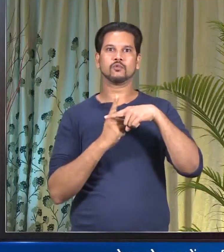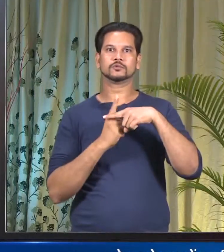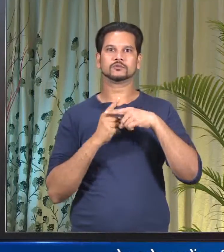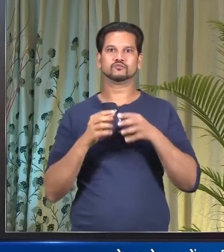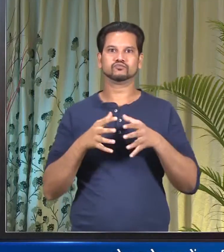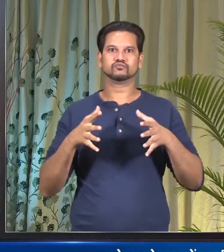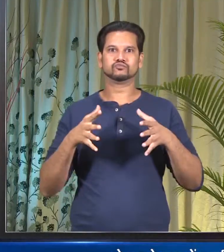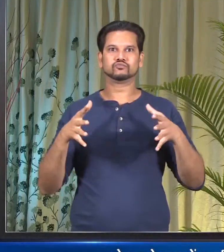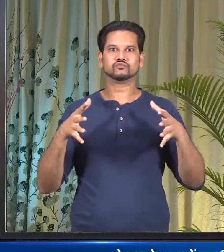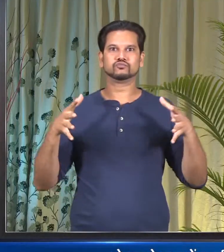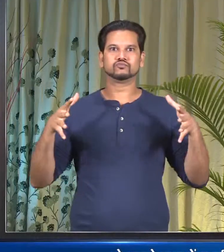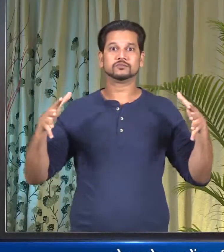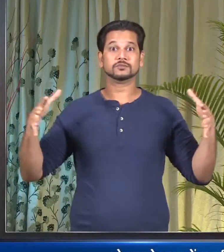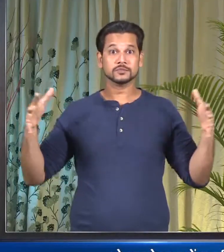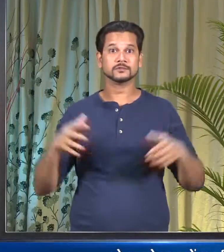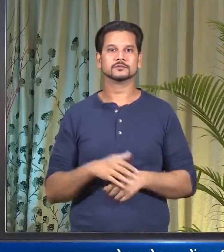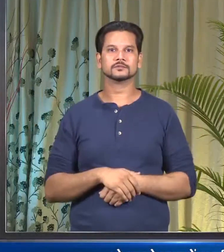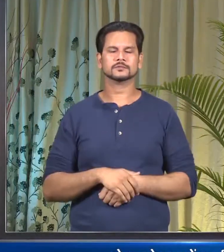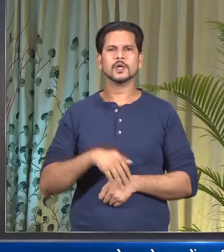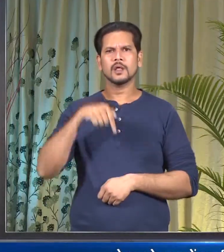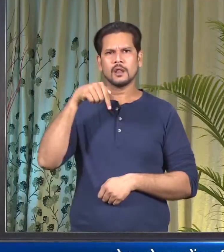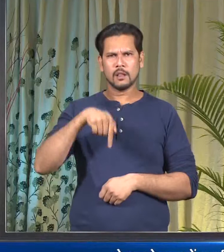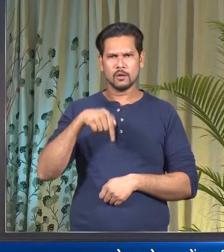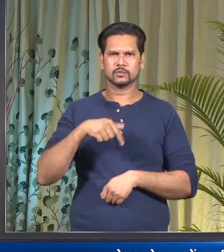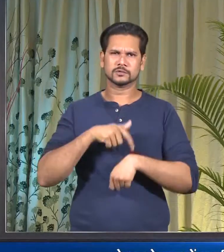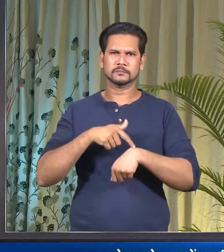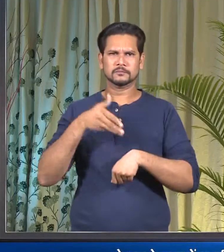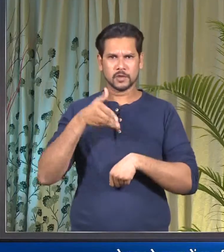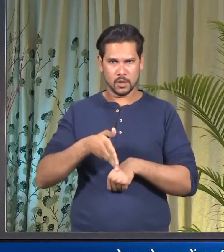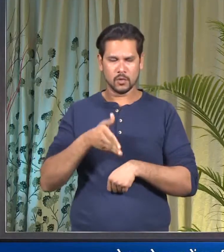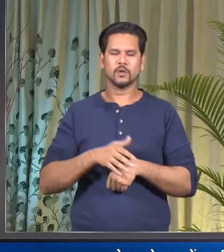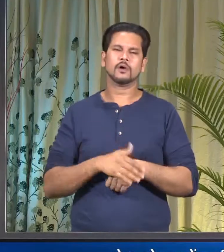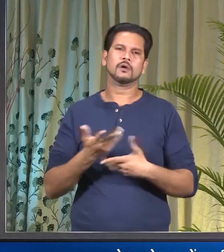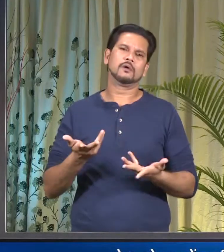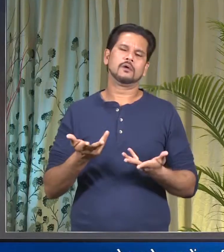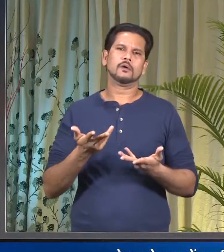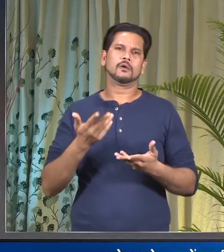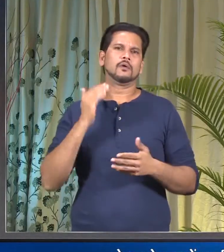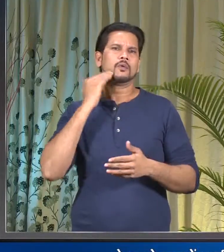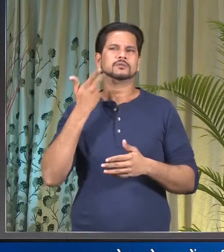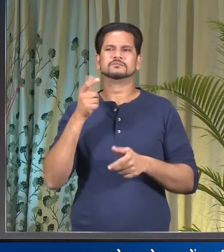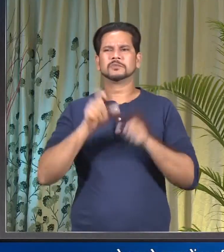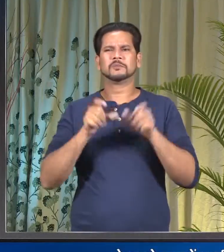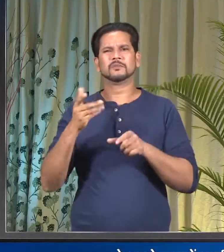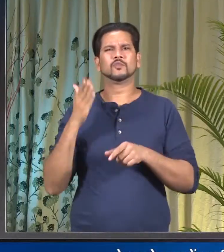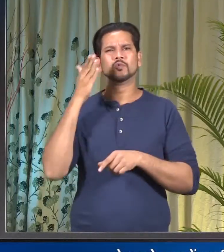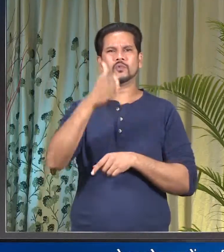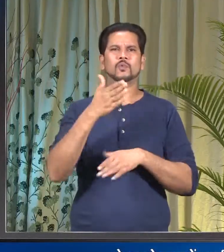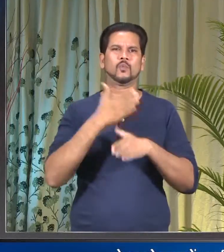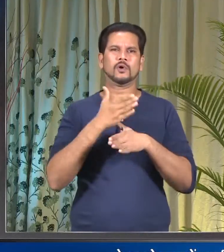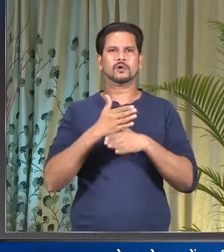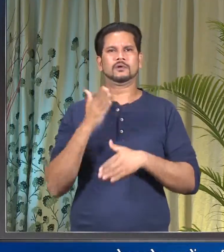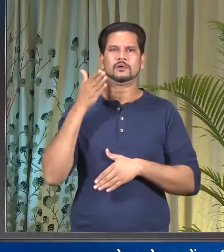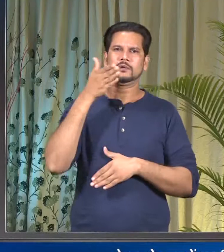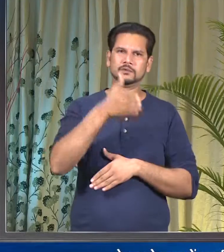तो आज के समय में हर व्यक्ति को जब काम पर जाता है तो एक नेगिटिव